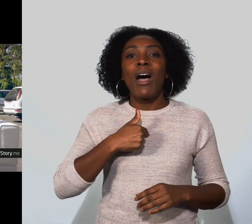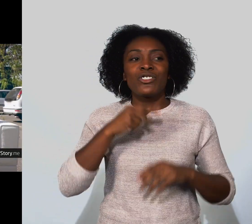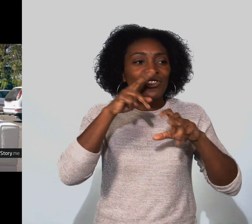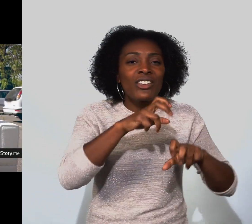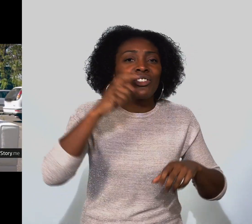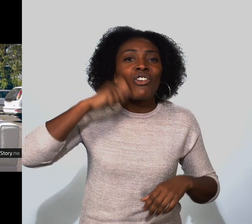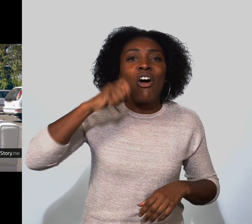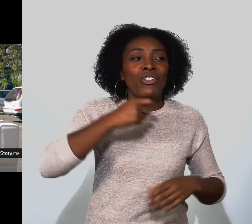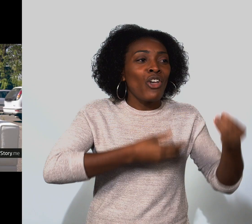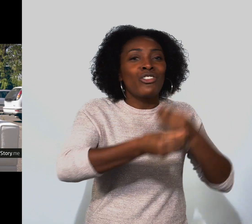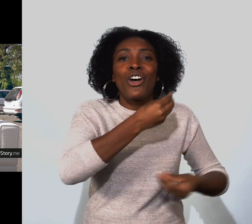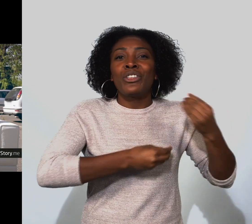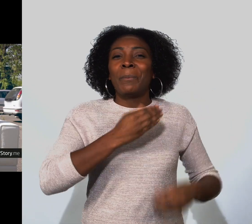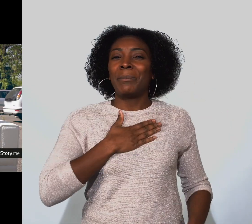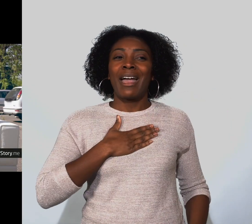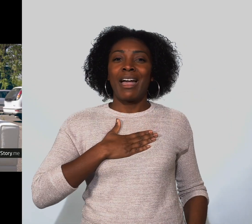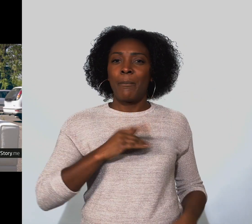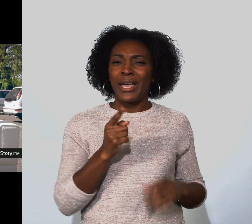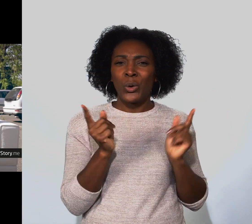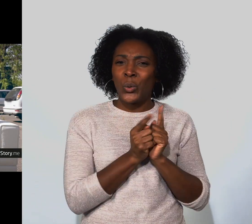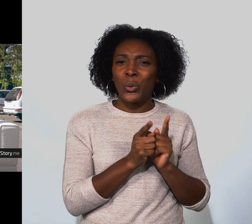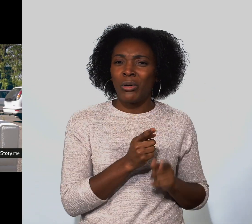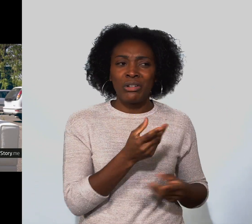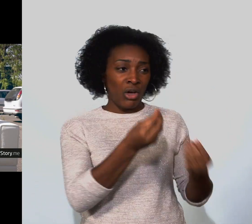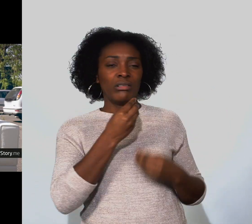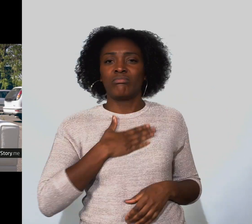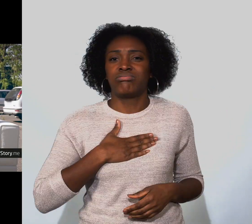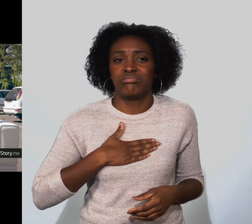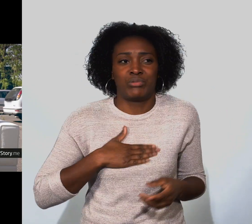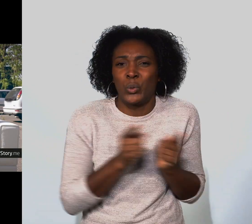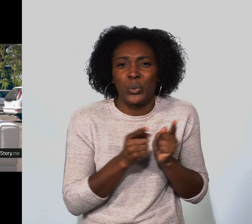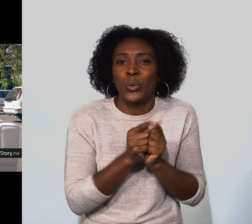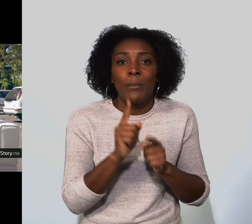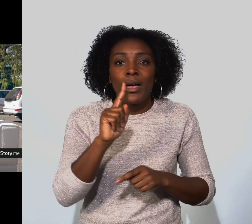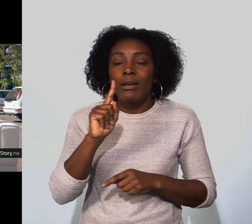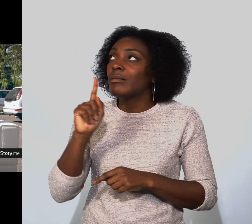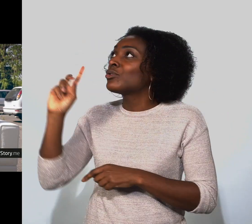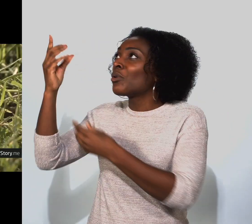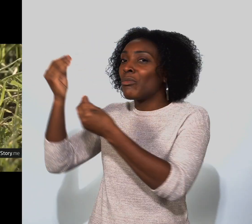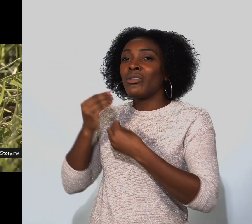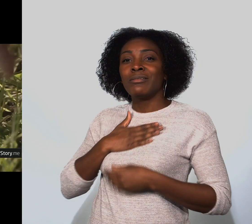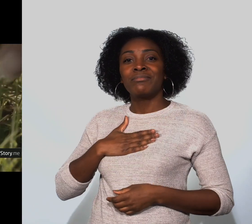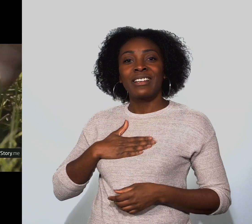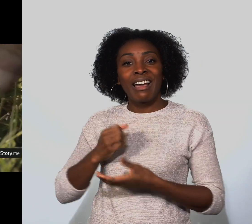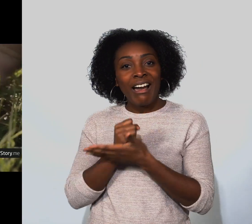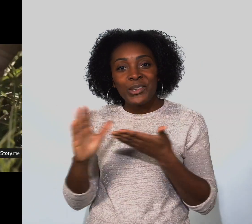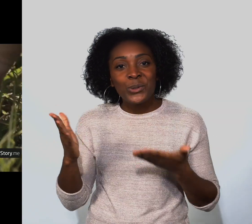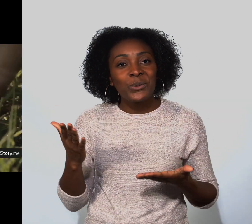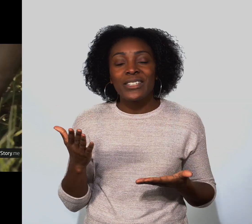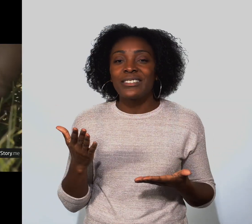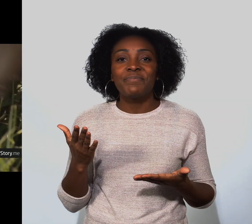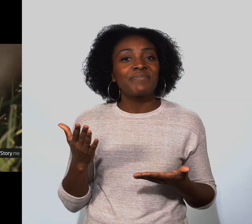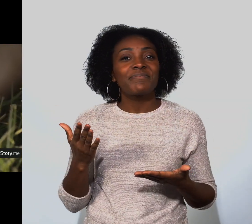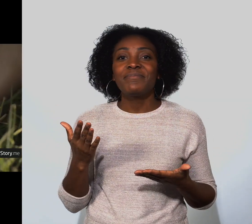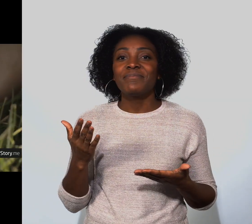travers la drogue un bien-être artificiel que Dieu me donnait, gratuitement en plus. Il avait